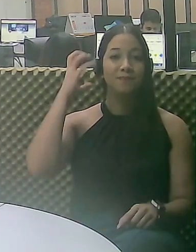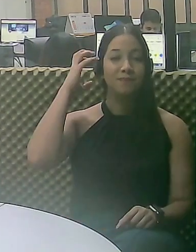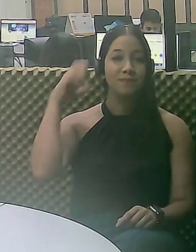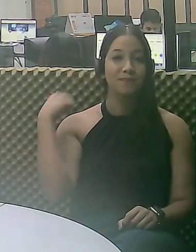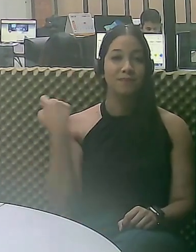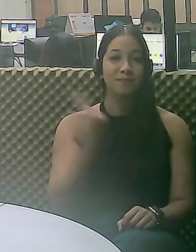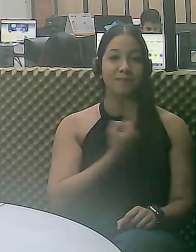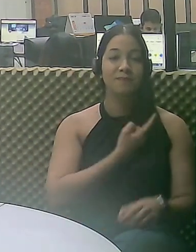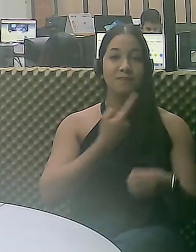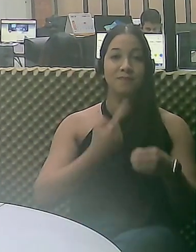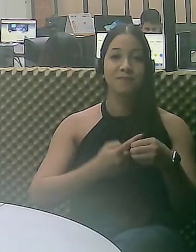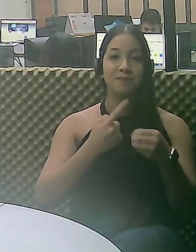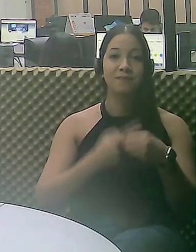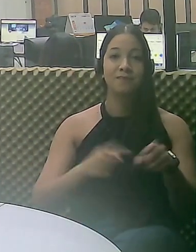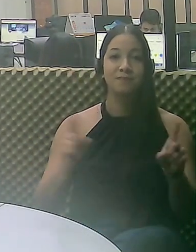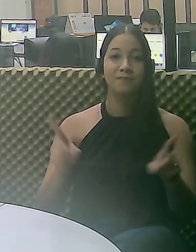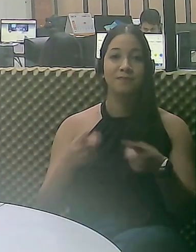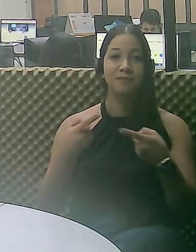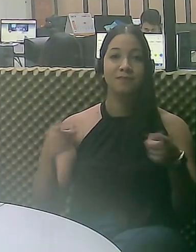Rádio Nossa Cidade.